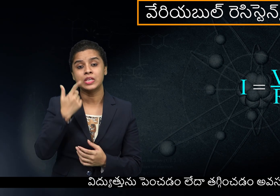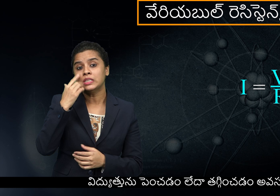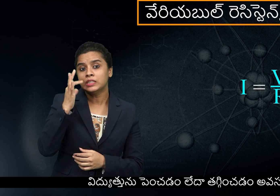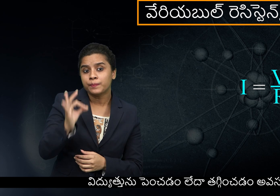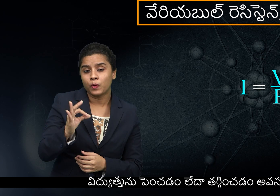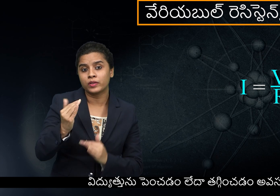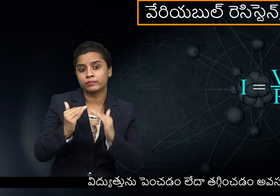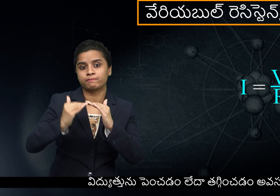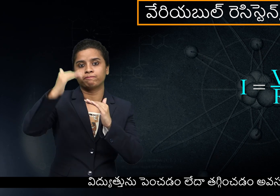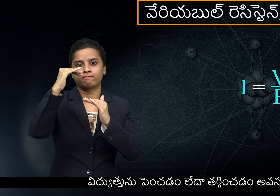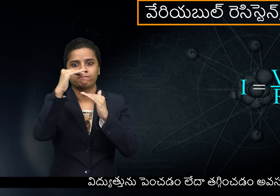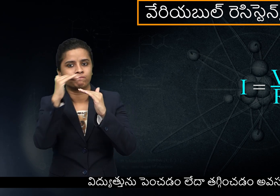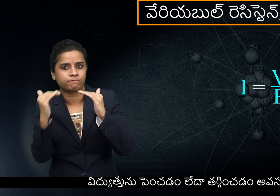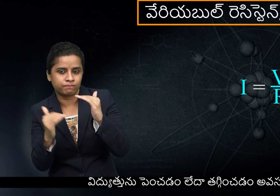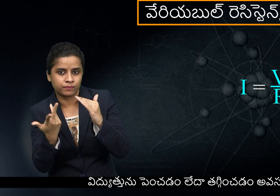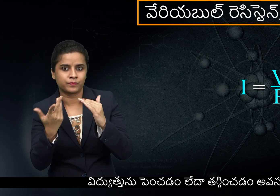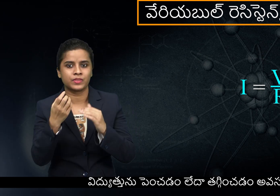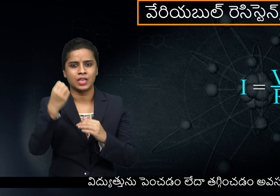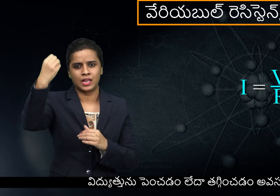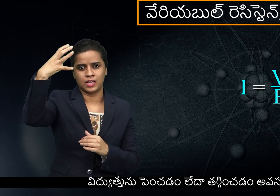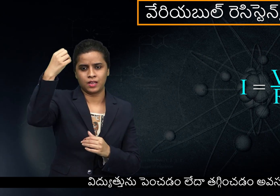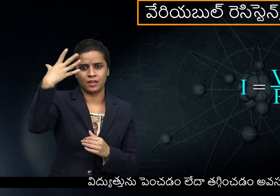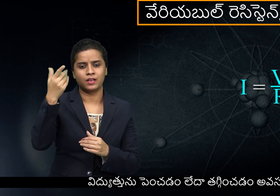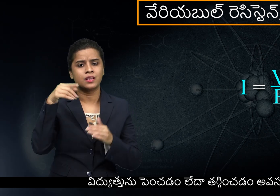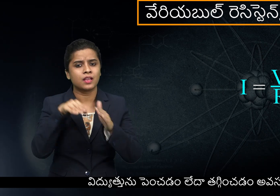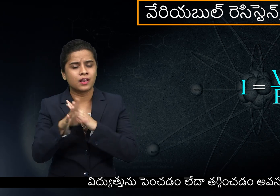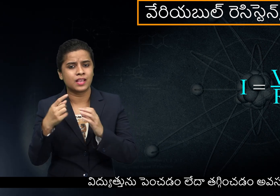లేదా తగ్గించడం అవసరం.